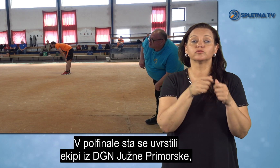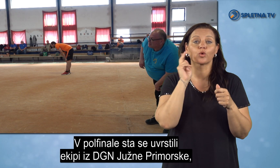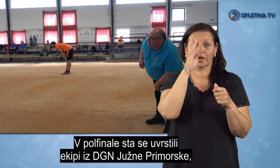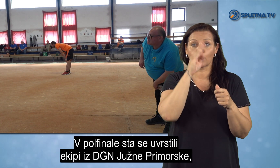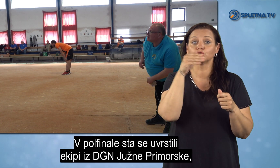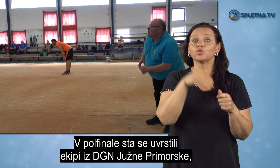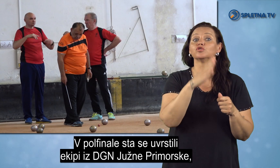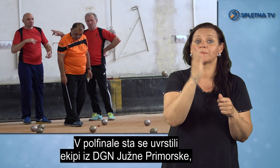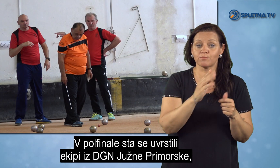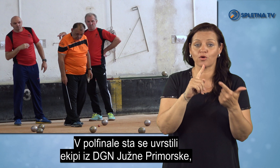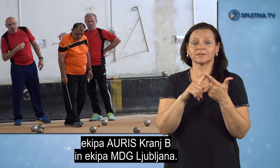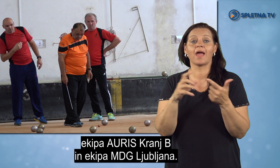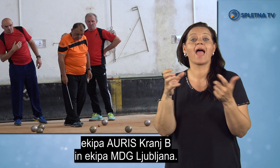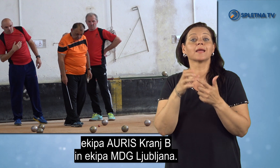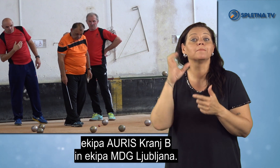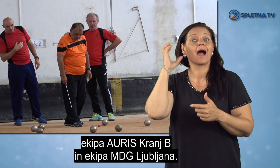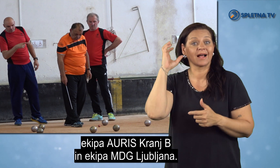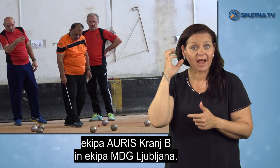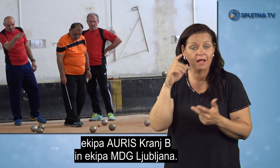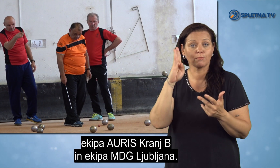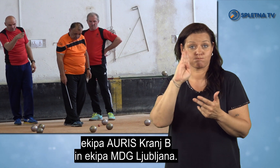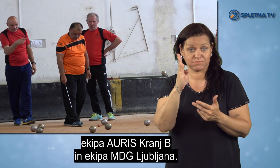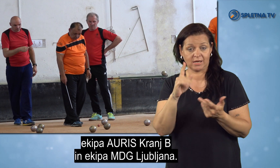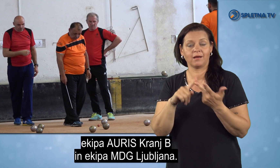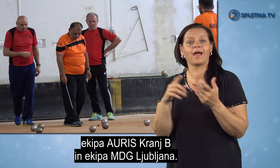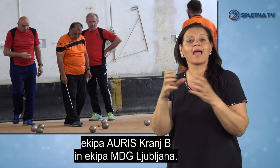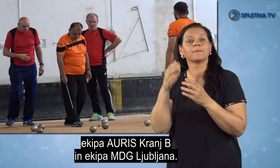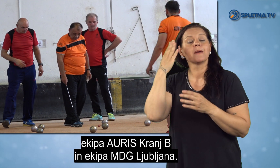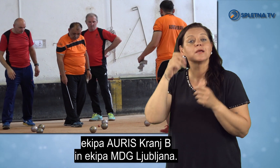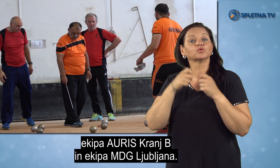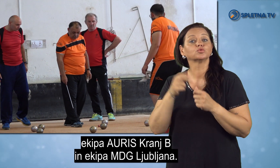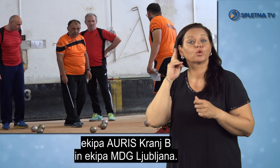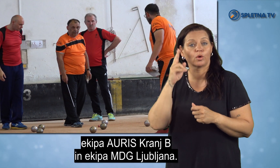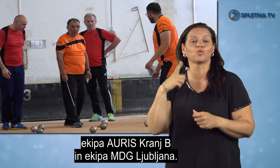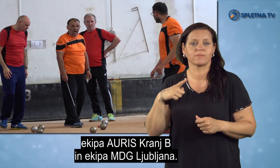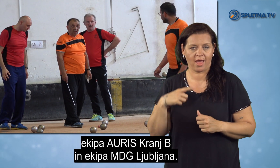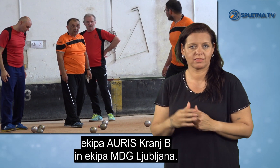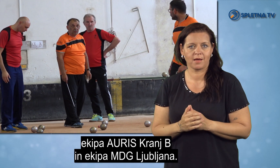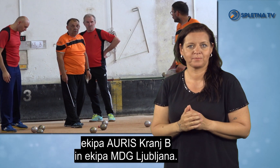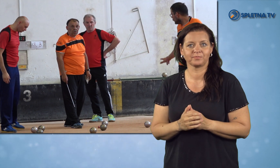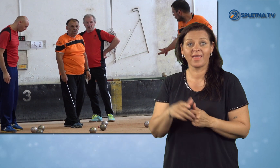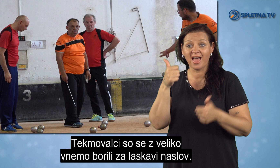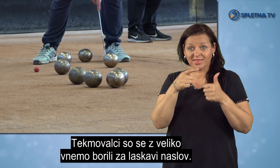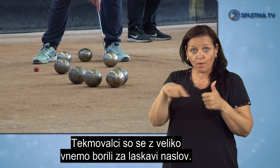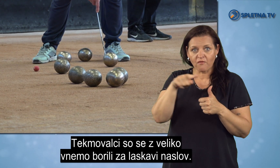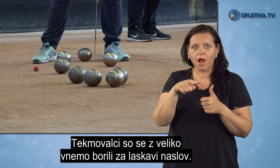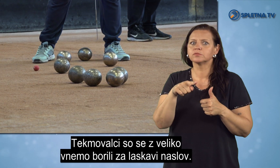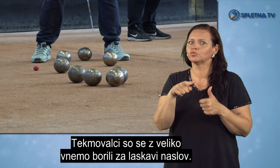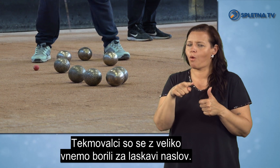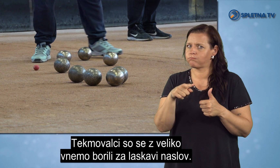Južne Primorske, ekipa Auris Kranj B in ekipa MDG Ljubljana. Tekmovalci